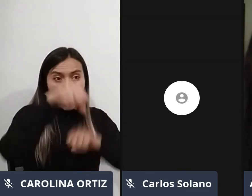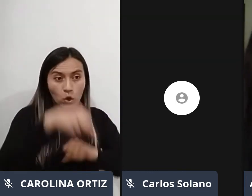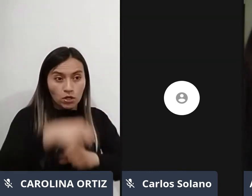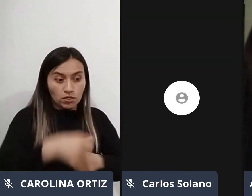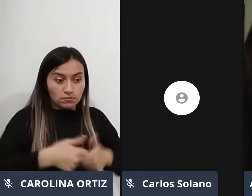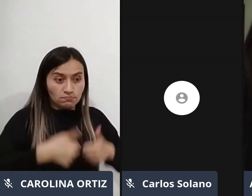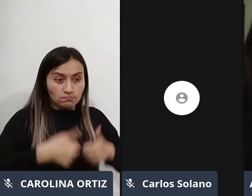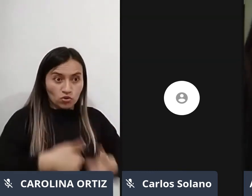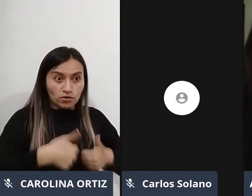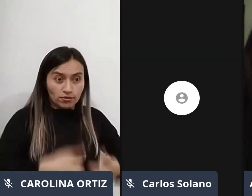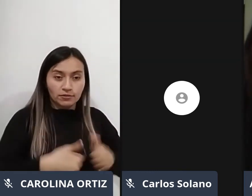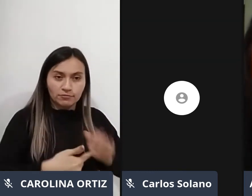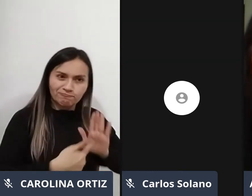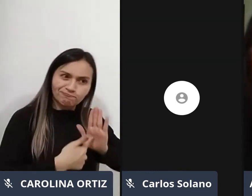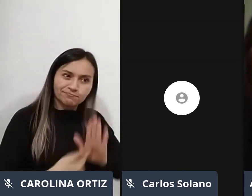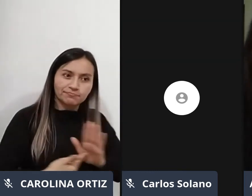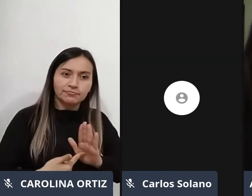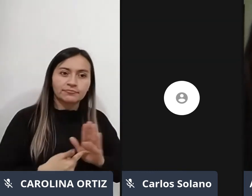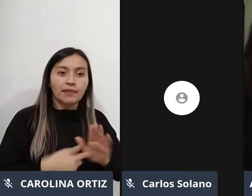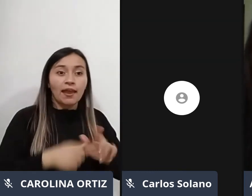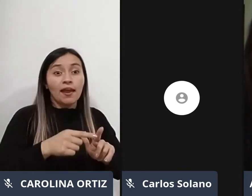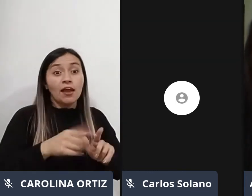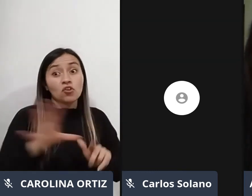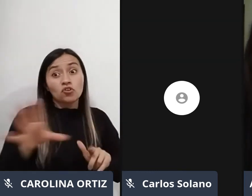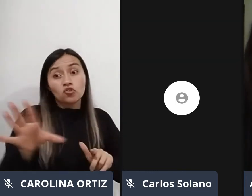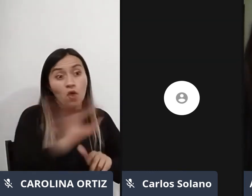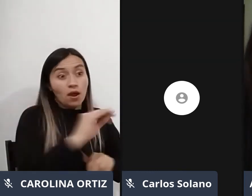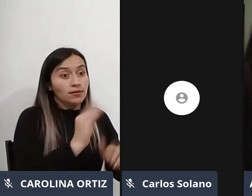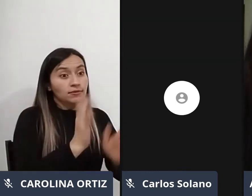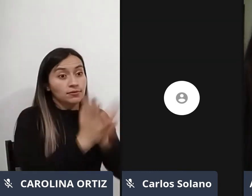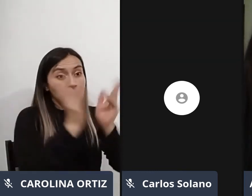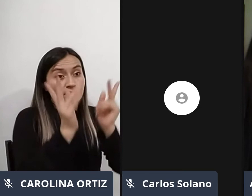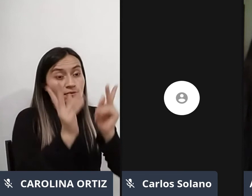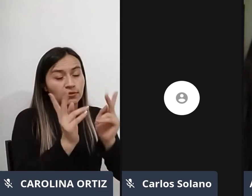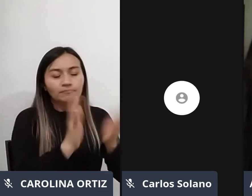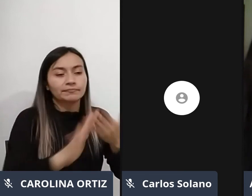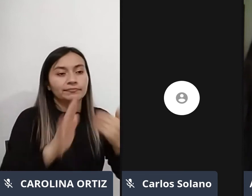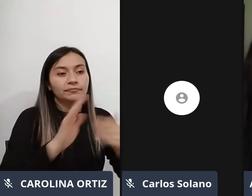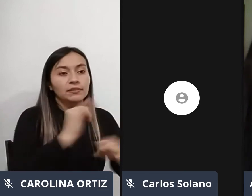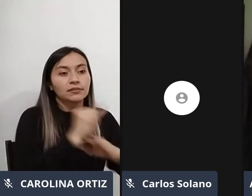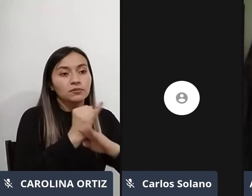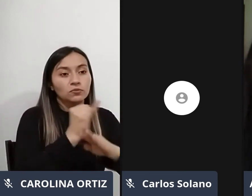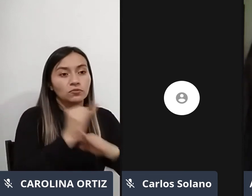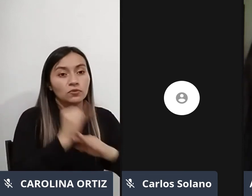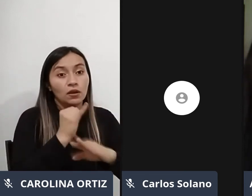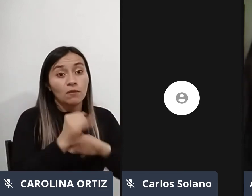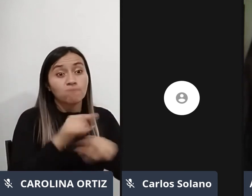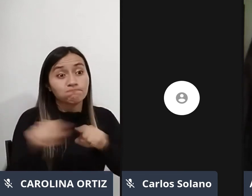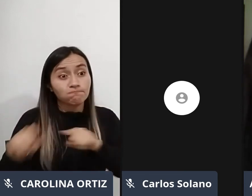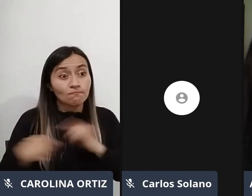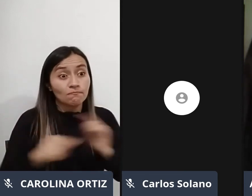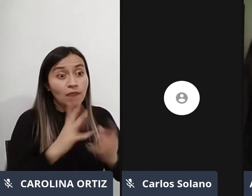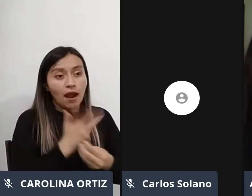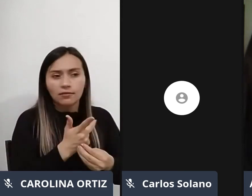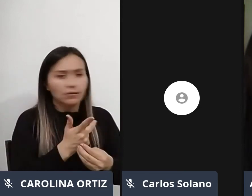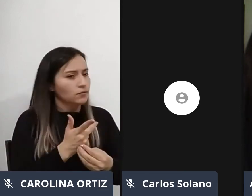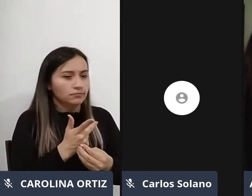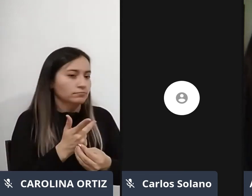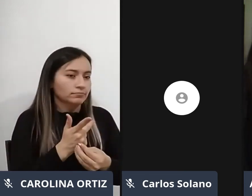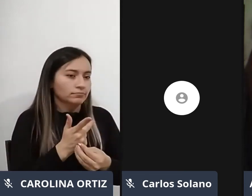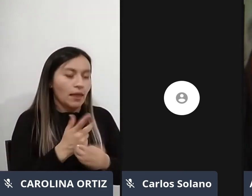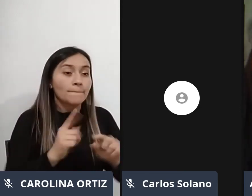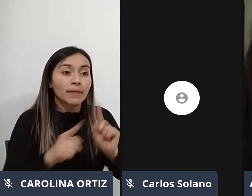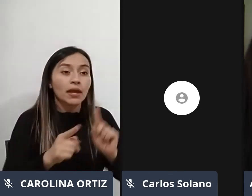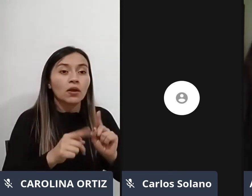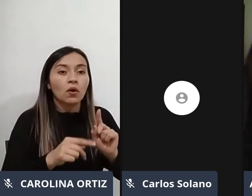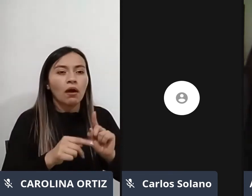instituciones donde se da arte, porque no en todas se da arte, en muchas de instituciones donde se da arte pasa esta confusión del arte con la